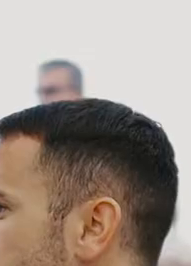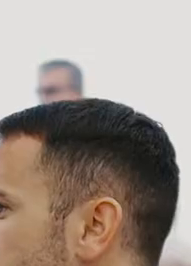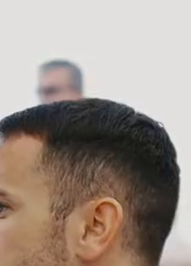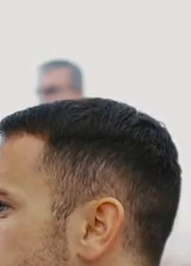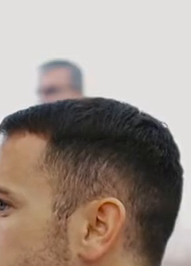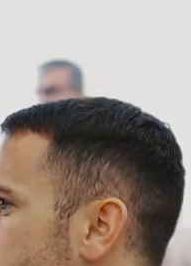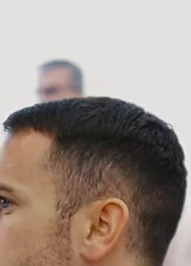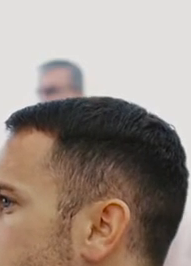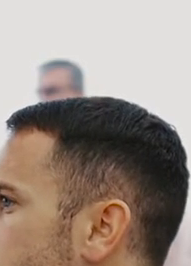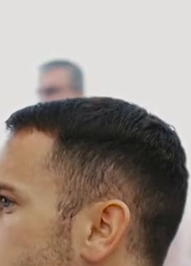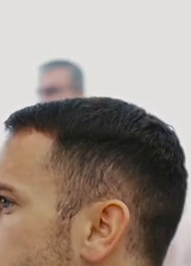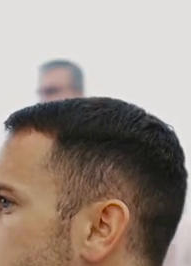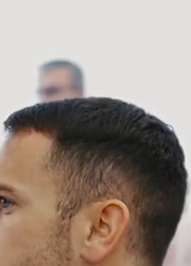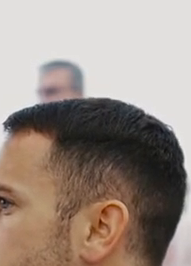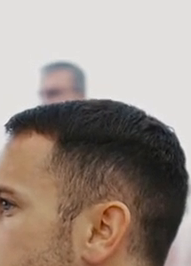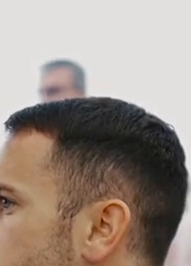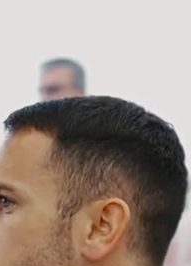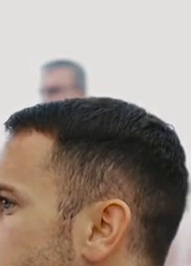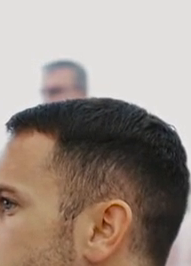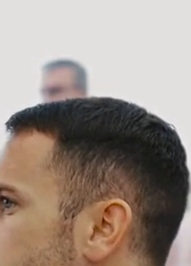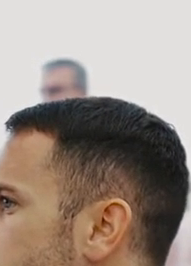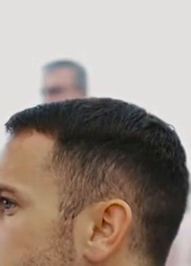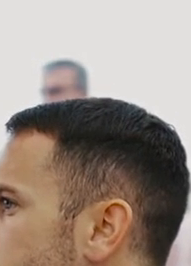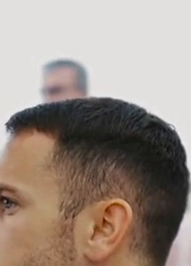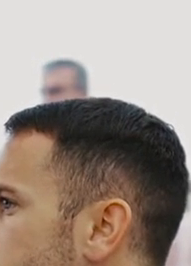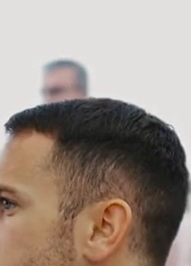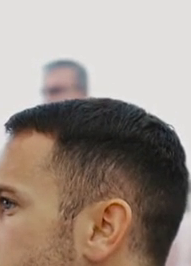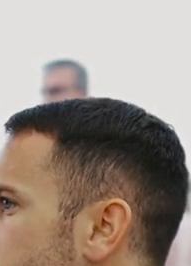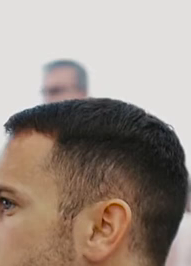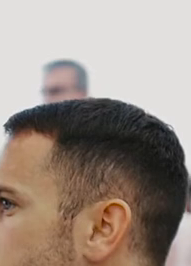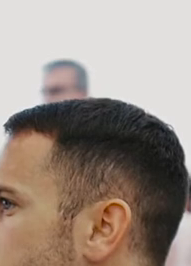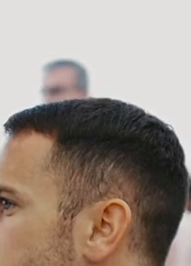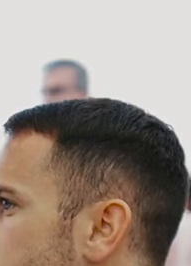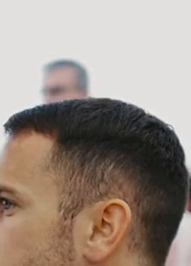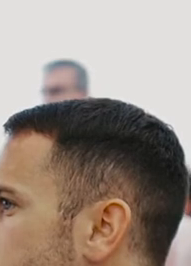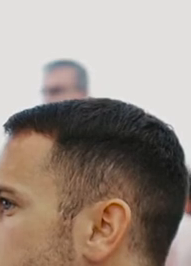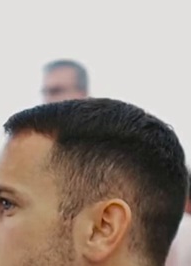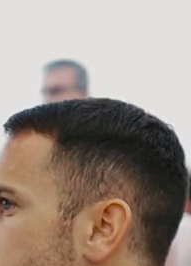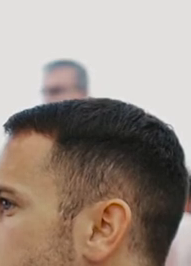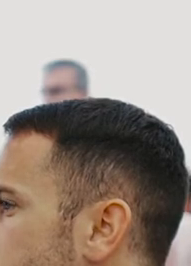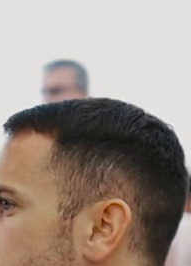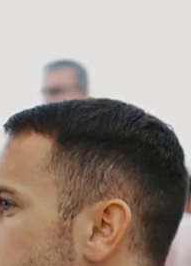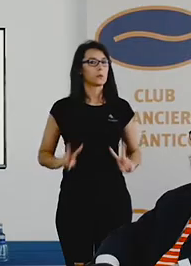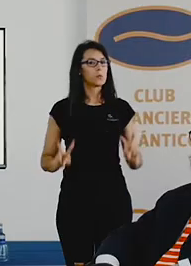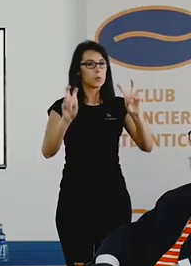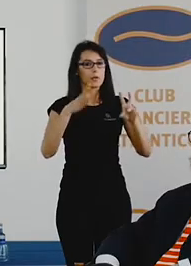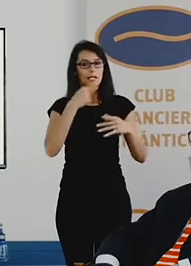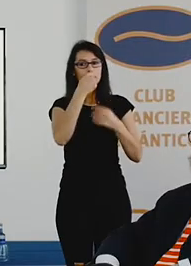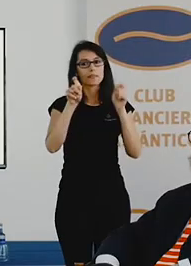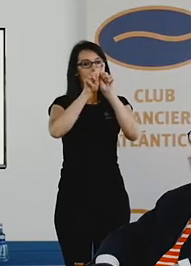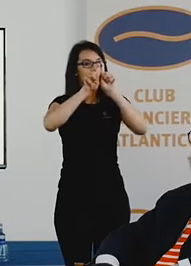incorporando muchísimos más empresarios al patronato para darle ya esa vida, esa savia de lo que es la